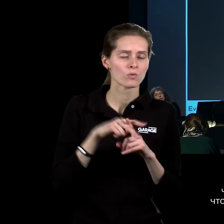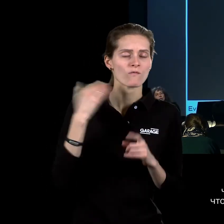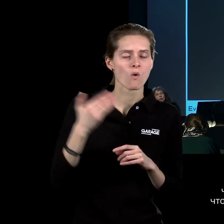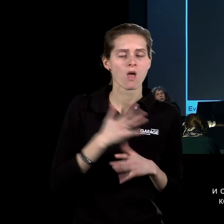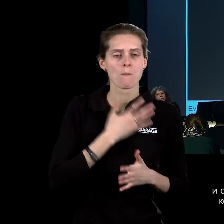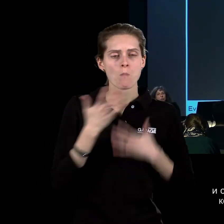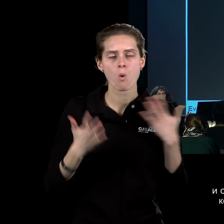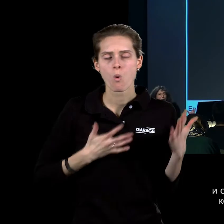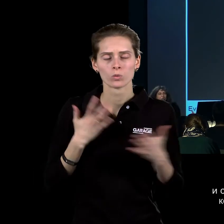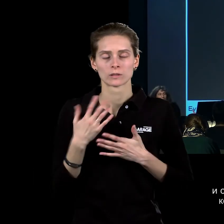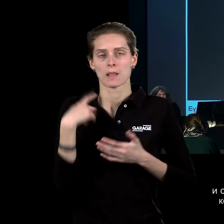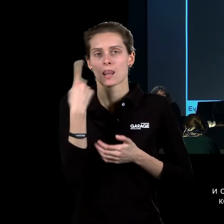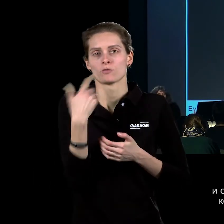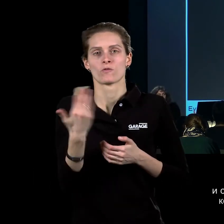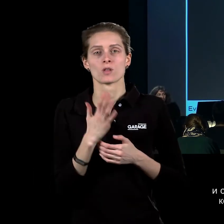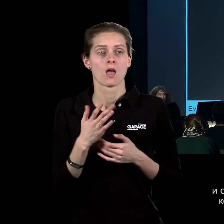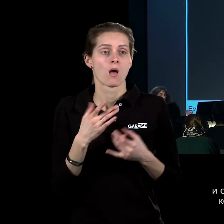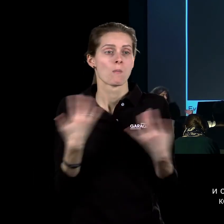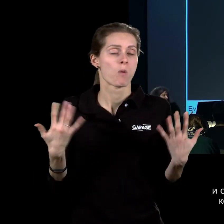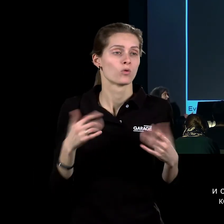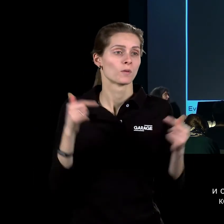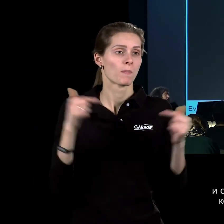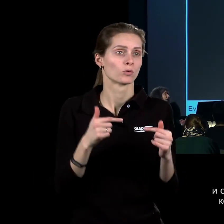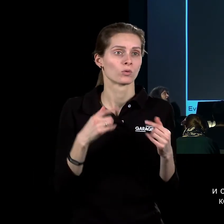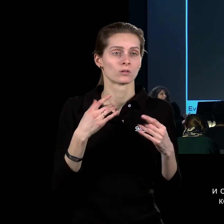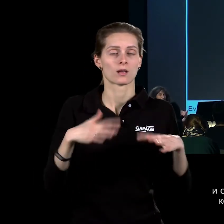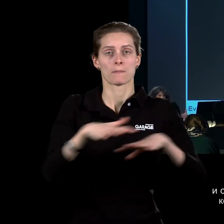личной эманацией, становится неким объективным пространством, которое обращено